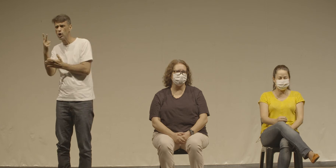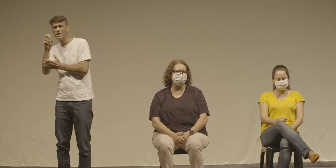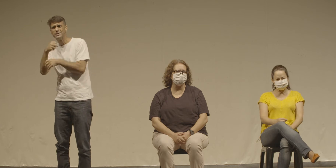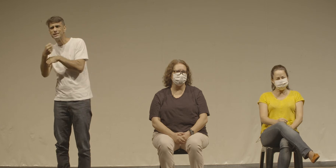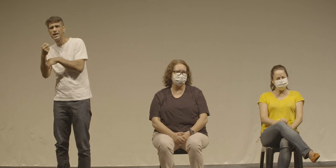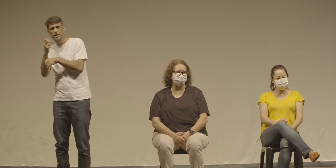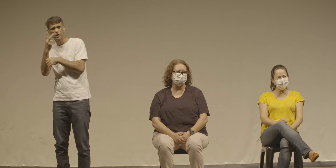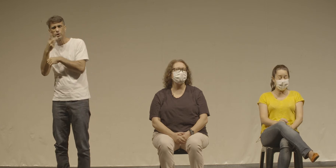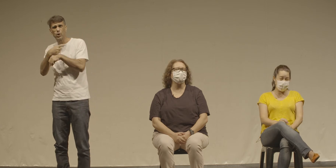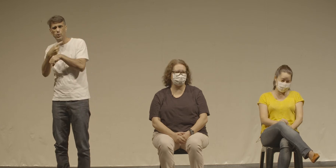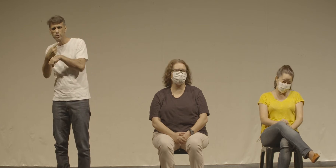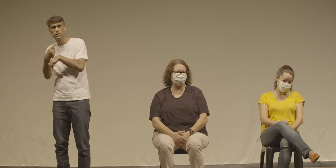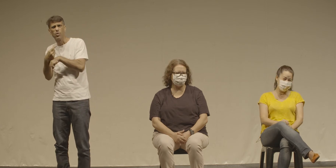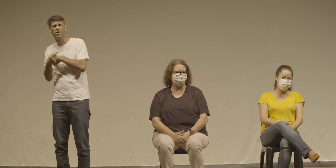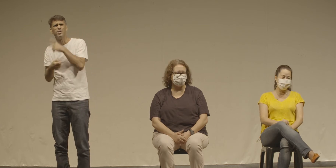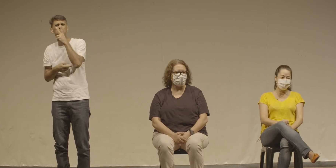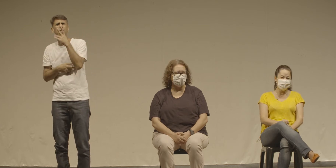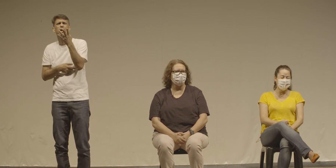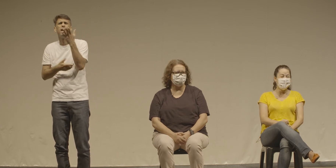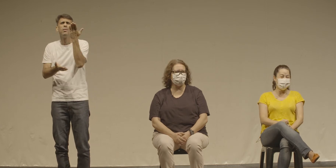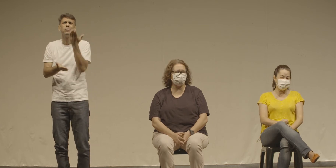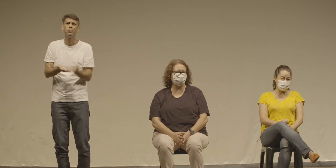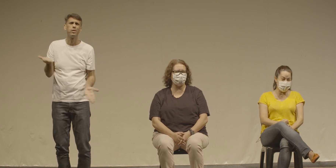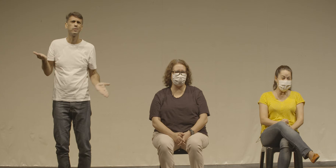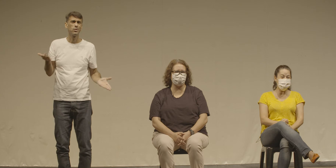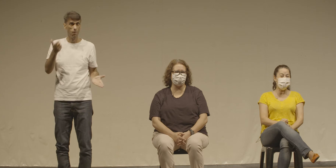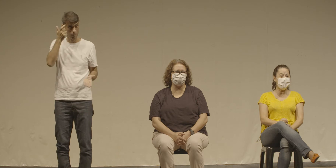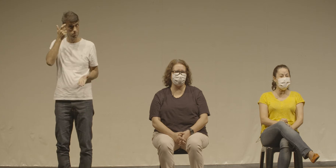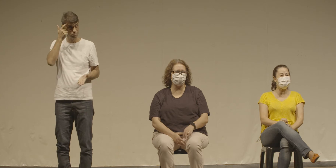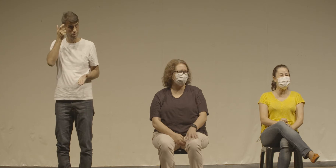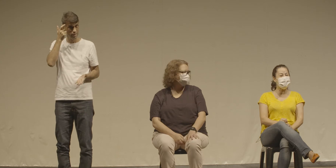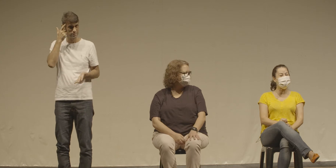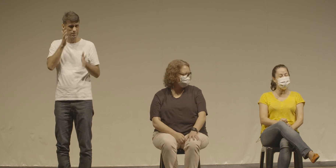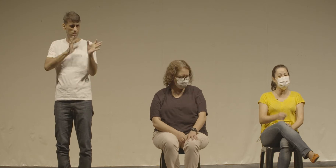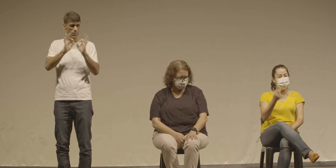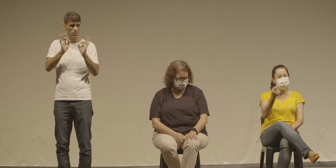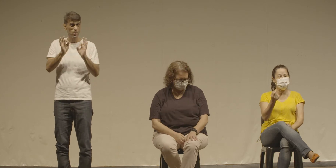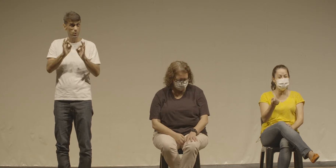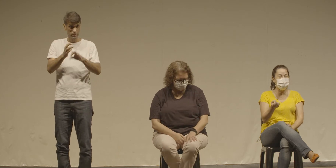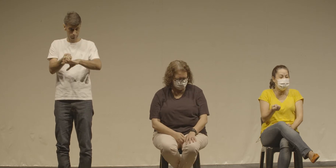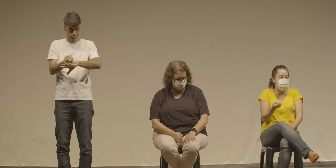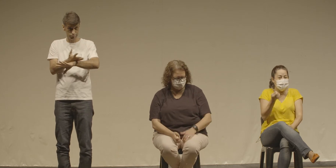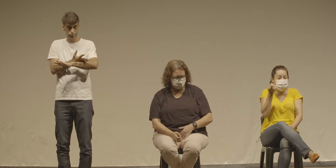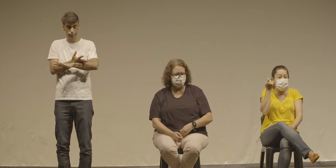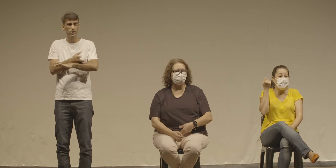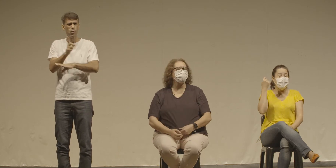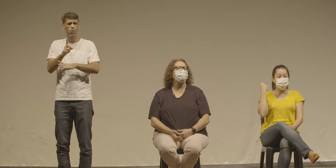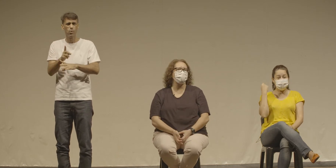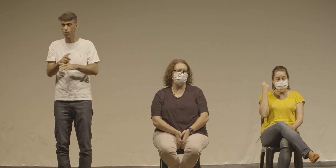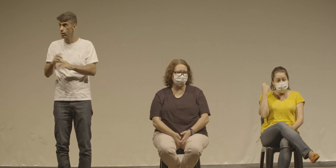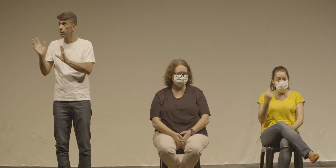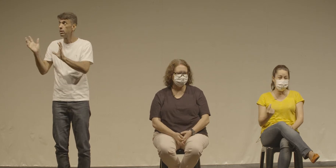ideia. Parecia, né? Eu falei, meu Deus! Pois é, porque aí você leva a emoção do último segundo, que é uma